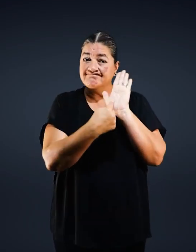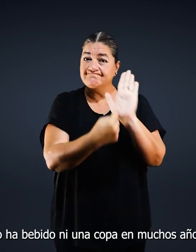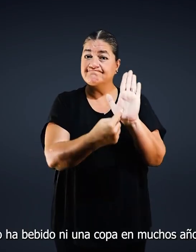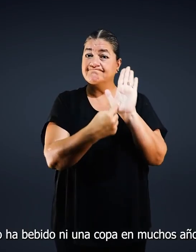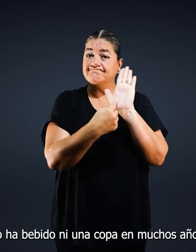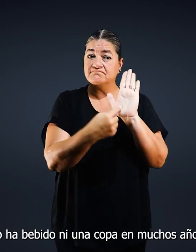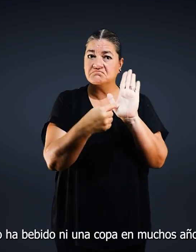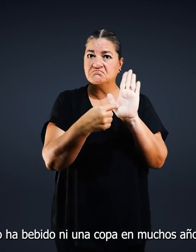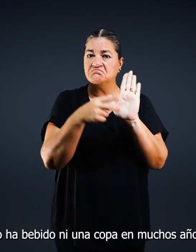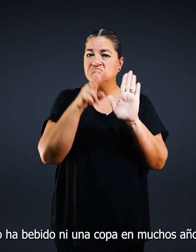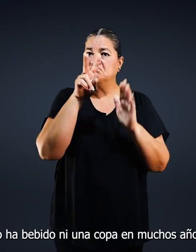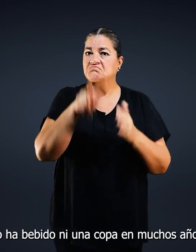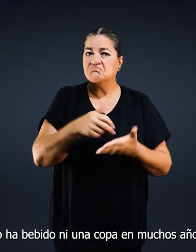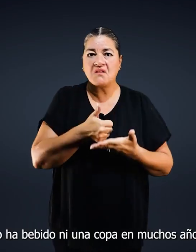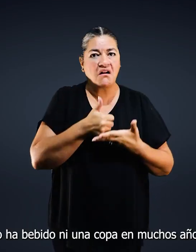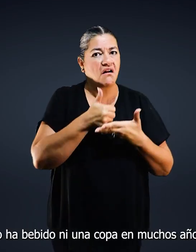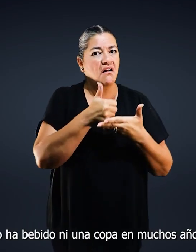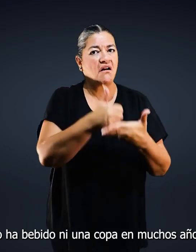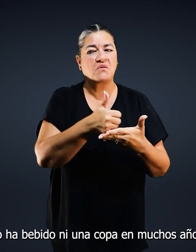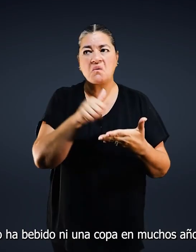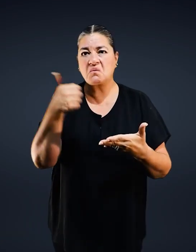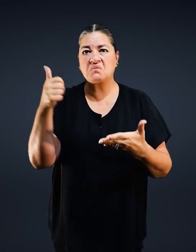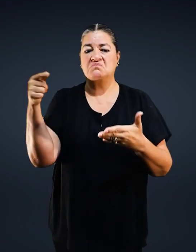No ha bebido ni una copa en muchos años.